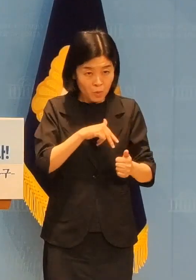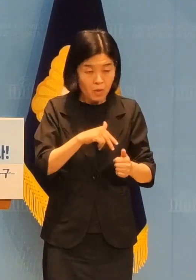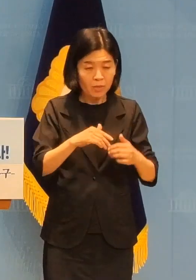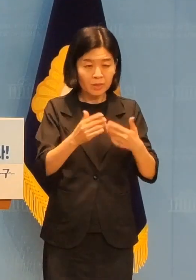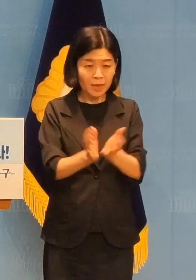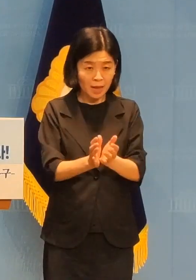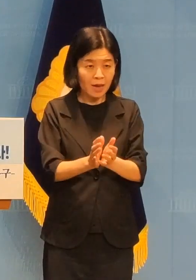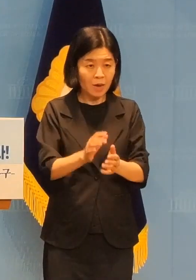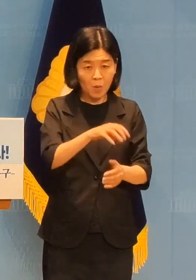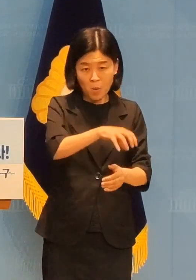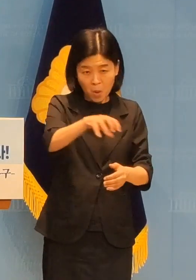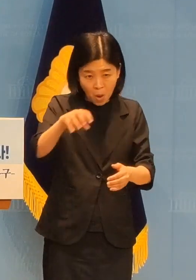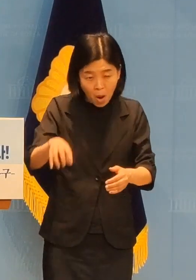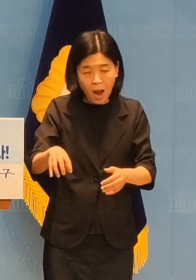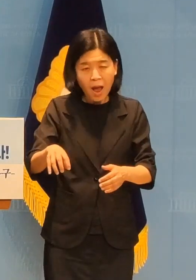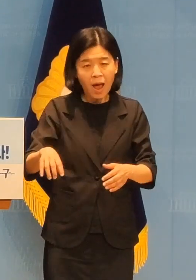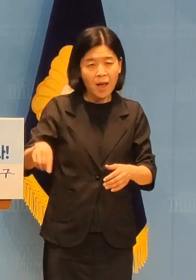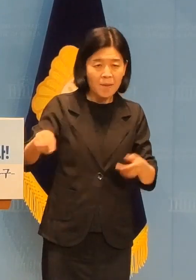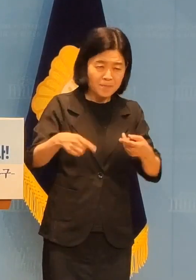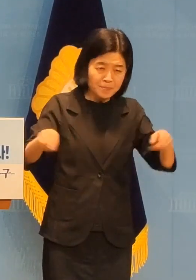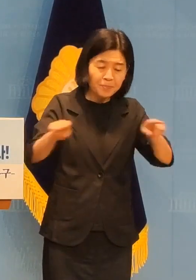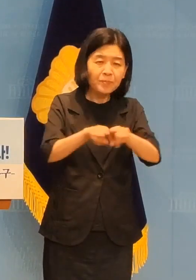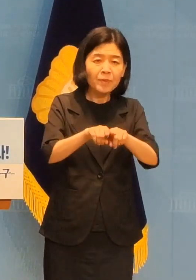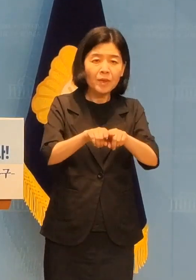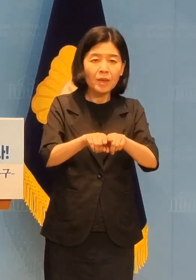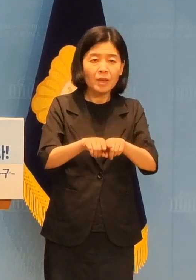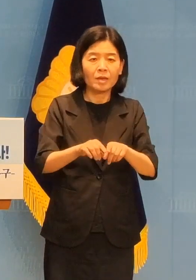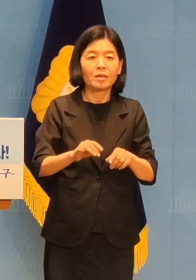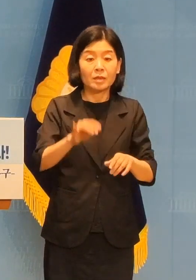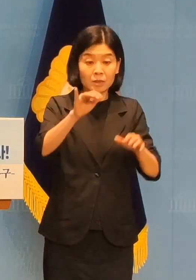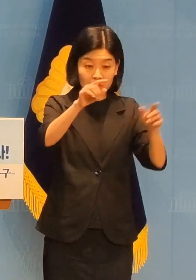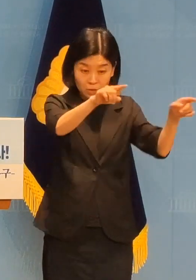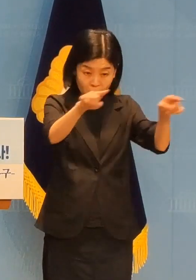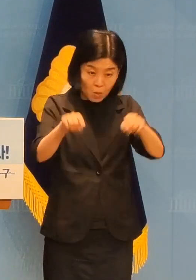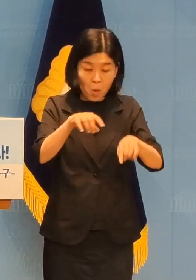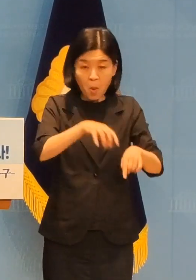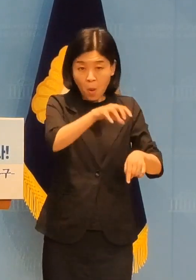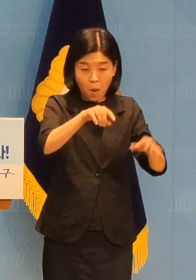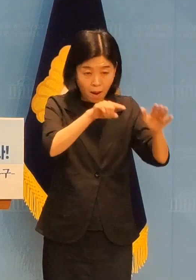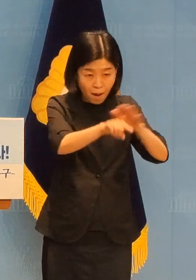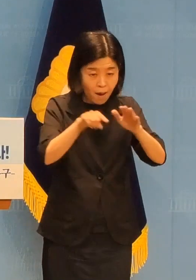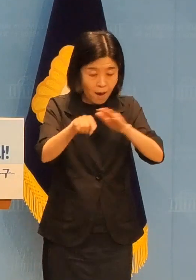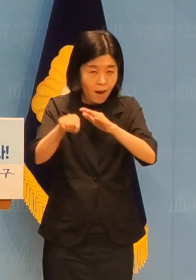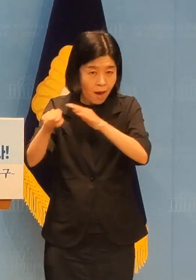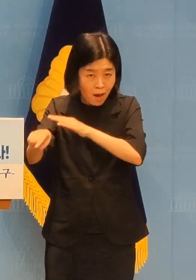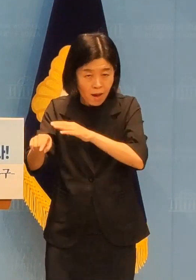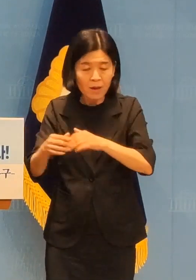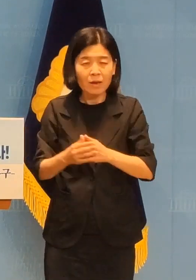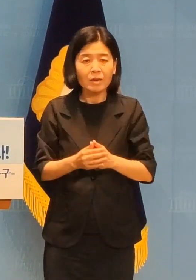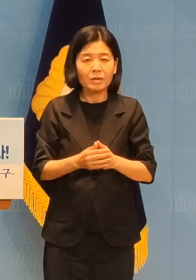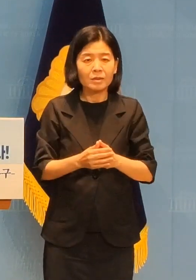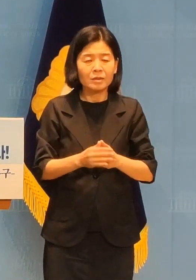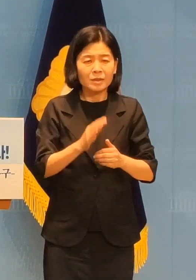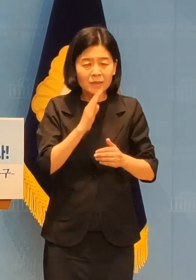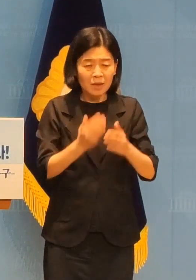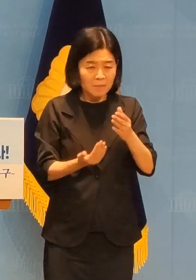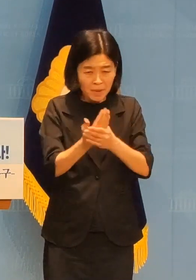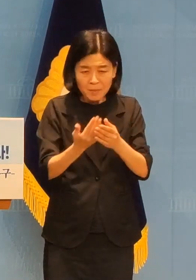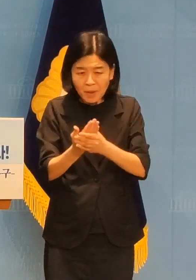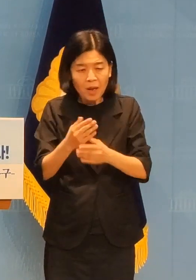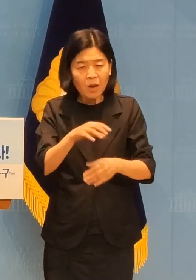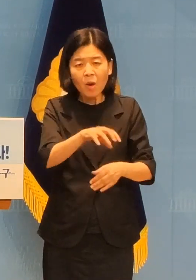함께 정부 대책의 사각지대에 놓인 현장을 직접 찾아 재난 당사자들의